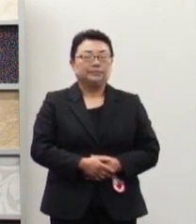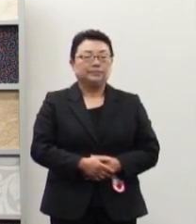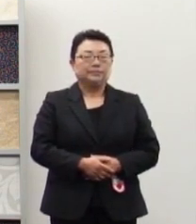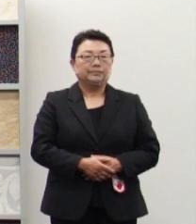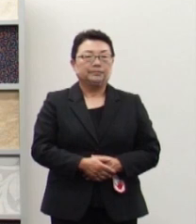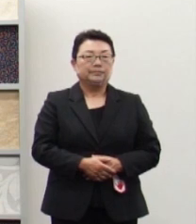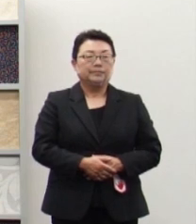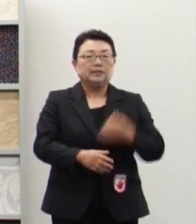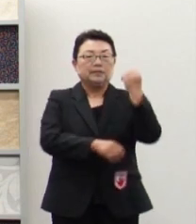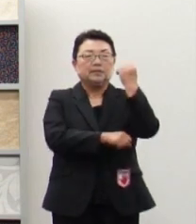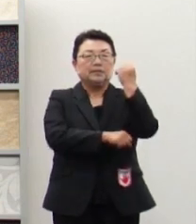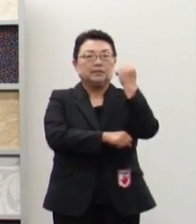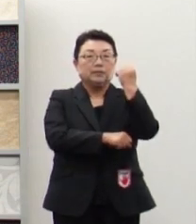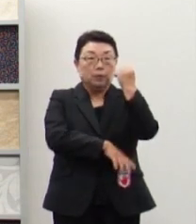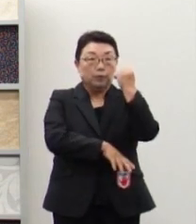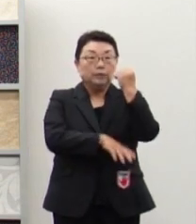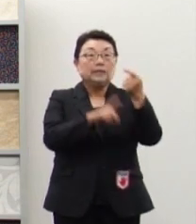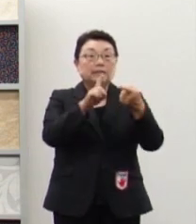基本的に、